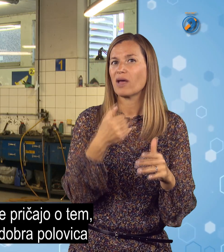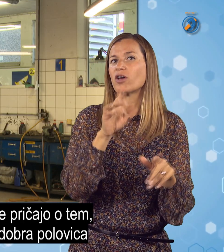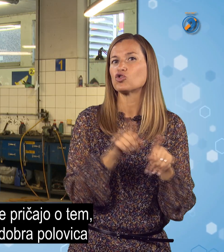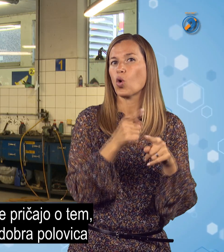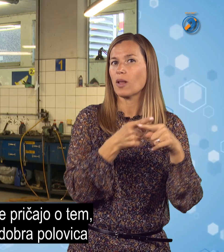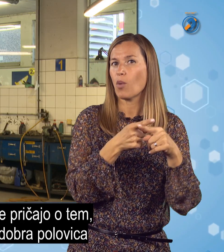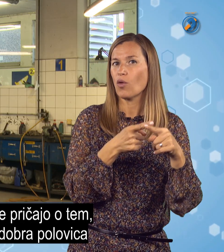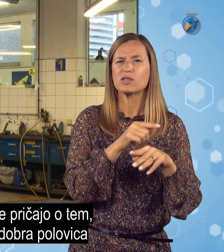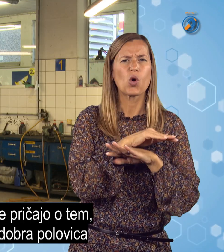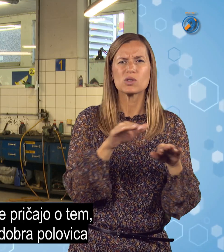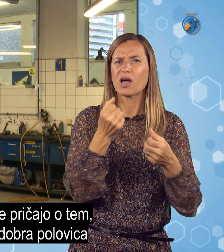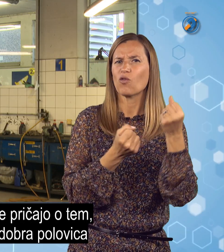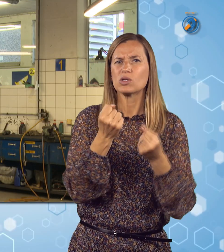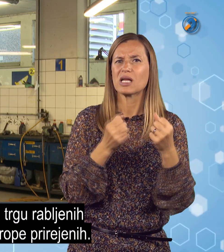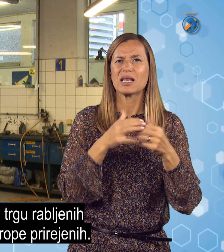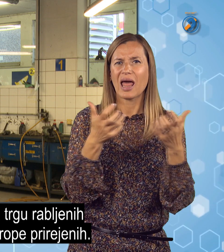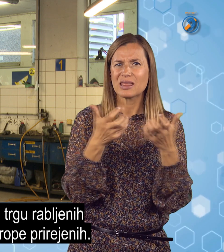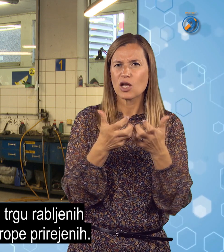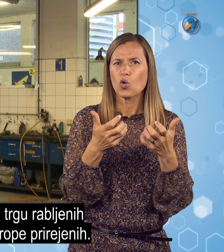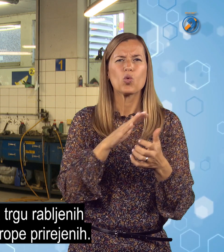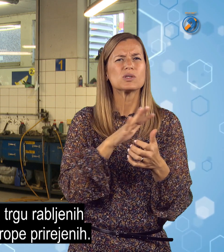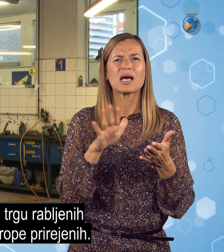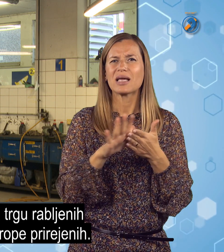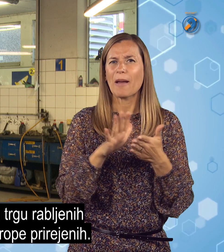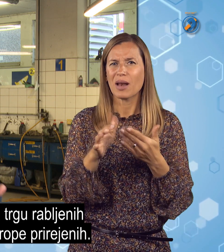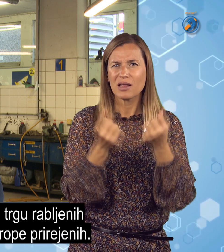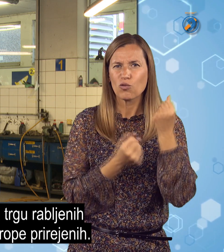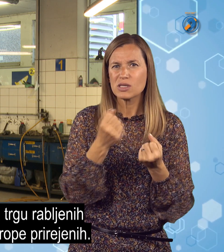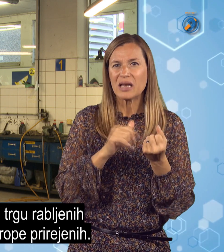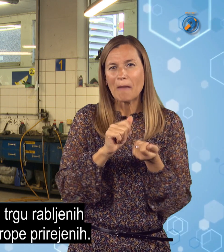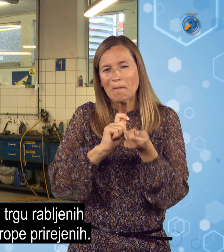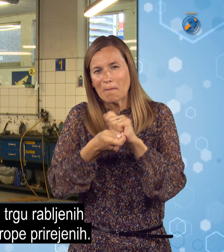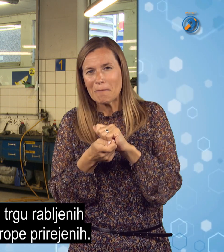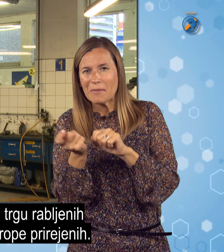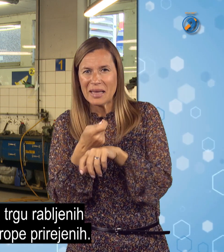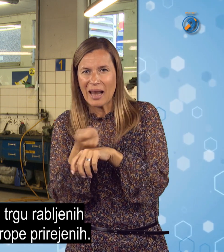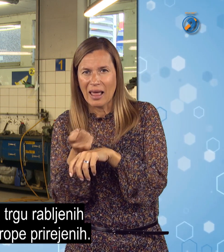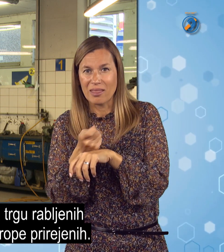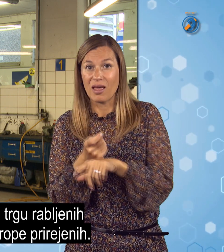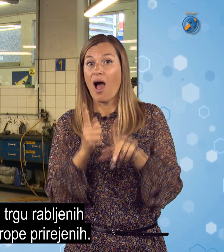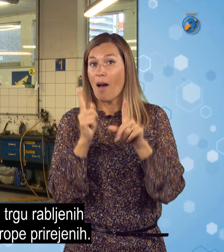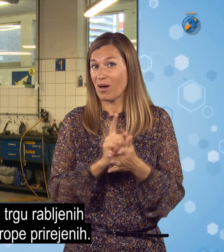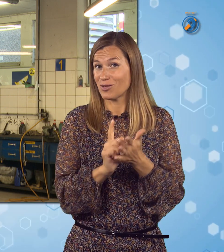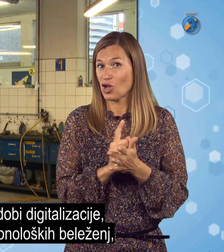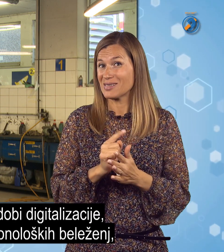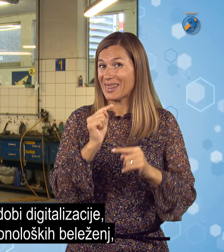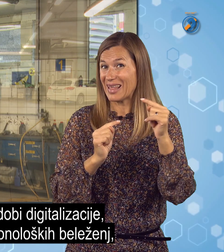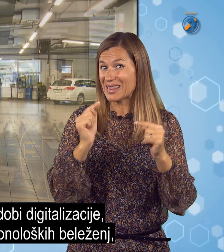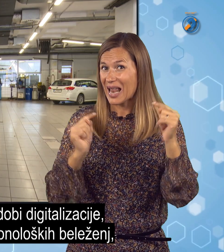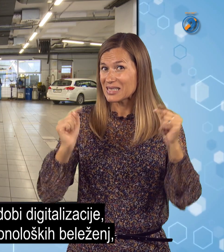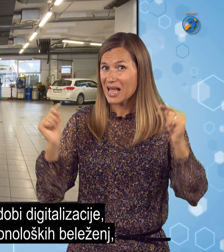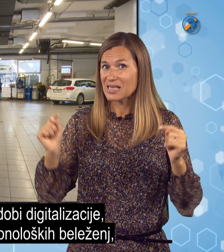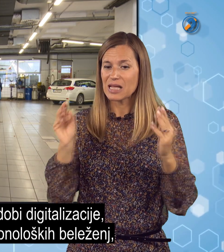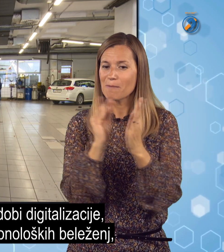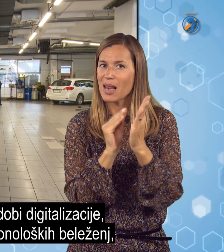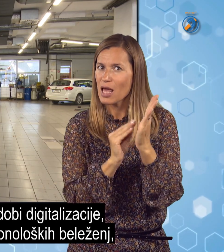tem, da je več kot dobra polovica vseh vozil na trgu rabljenih vozil, bom rekel, širom Evrope prirejenih, pa vendar se v dobi digitalizacije,